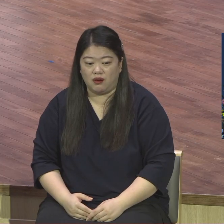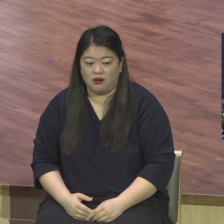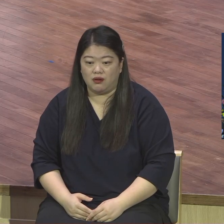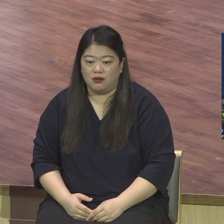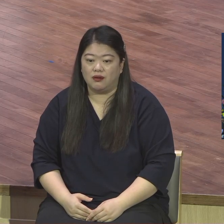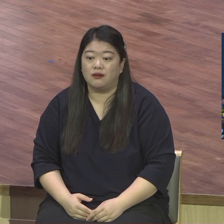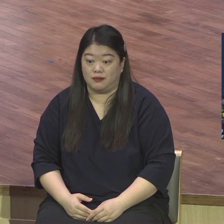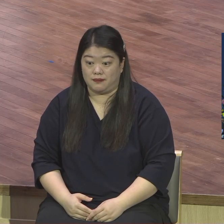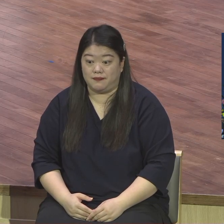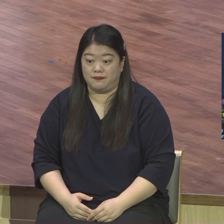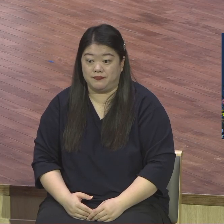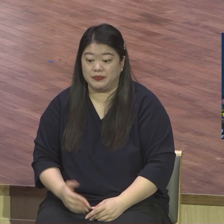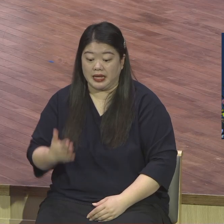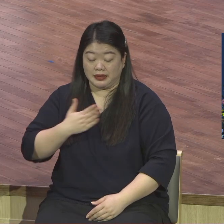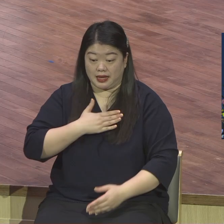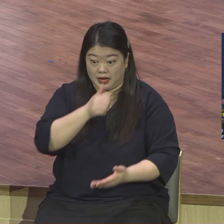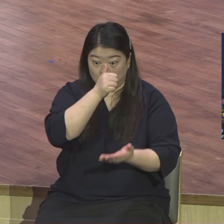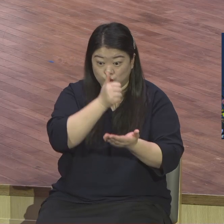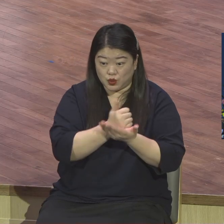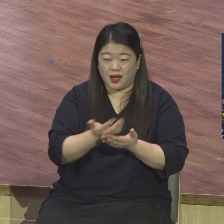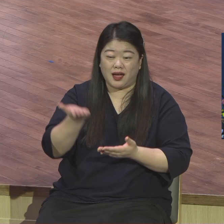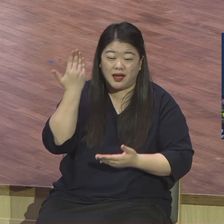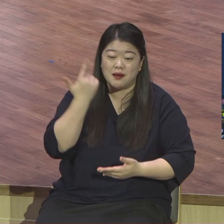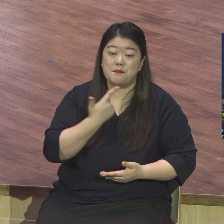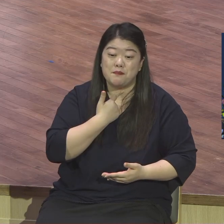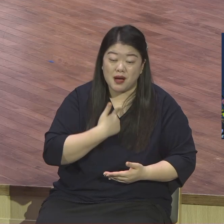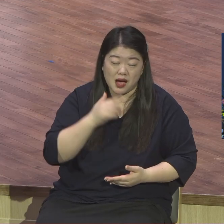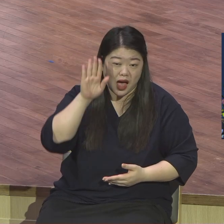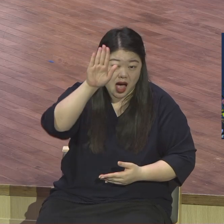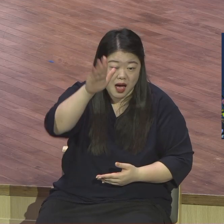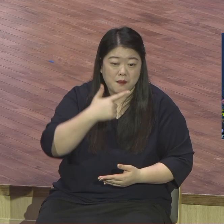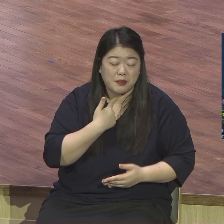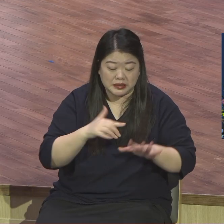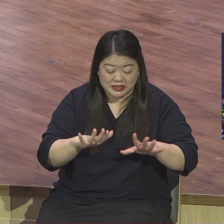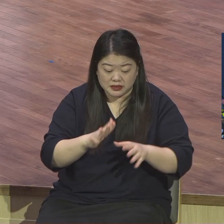나의 죄는 예수 보혈의 피로 씻음받았다.